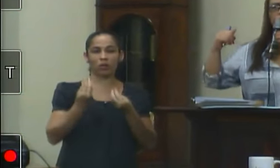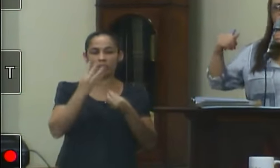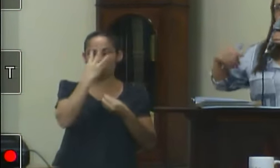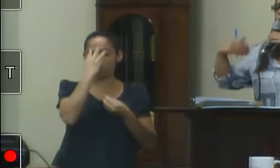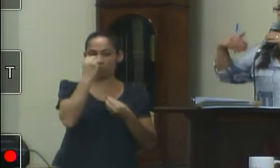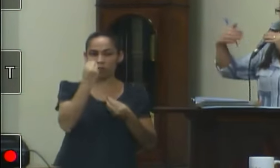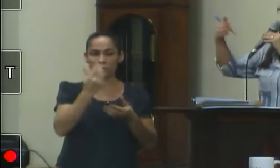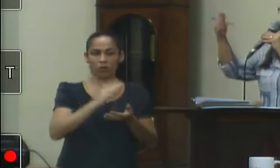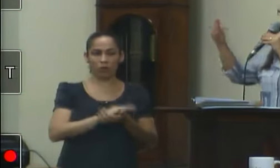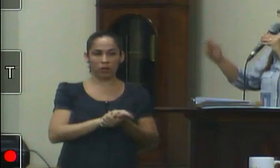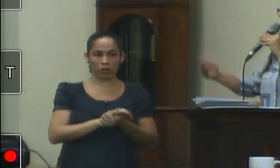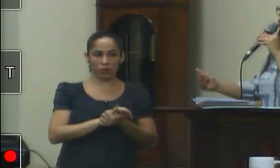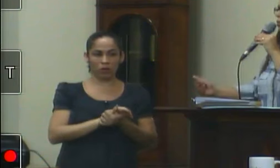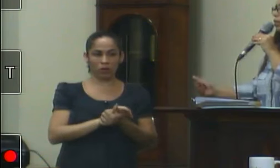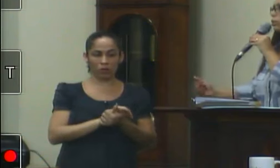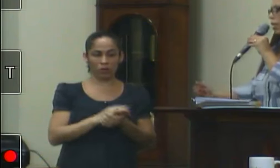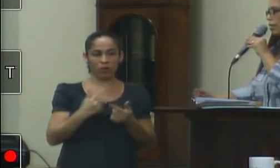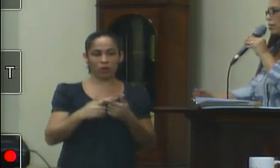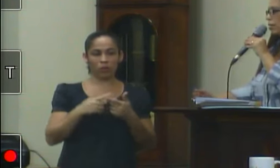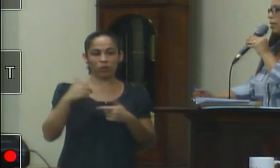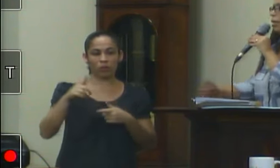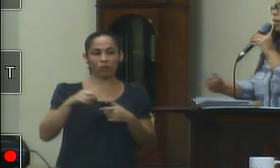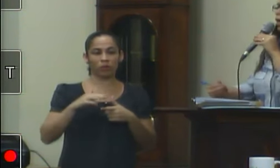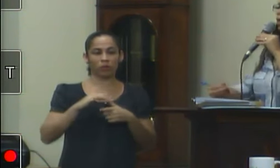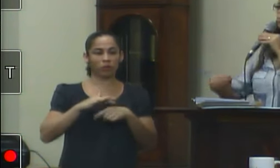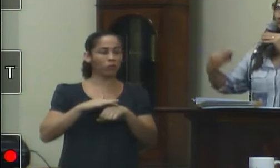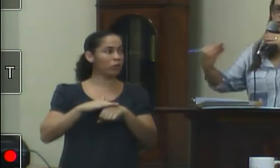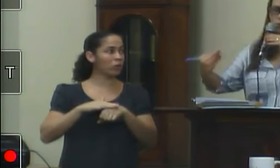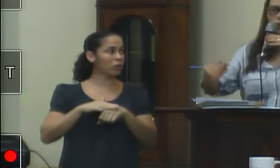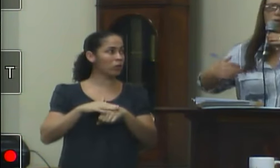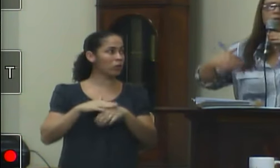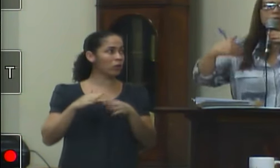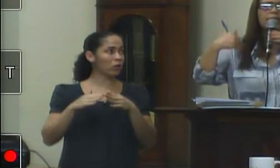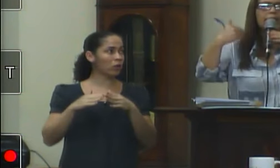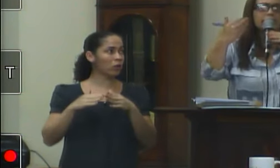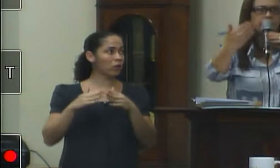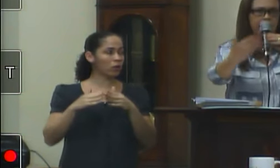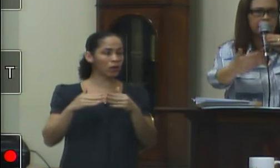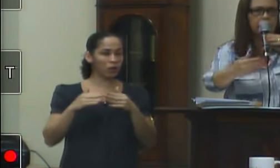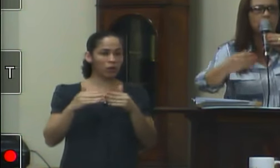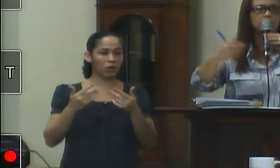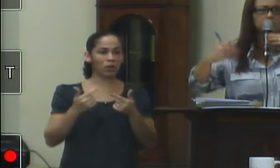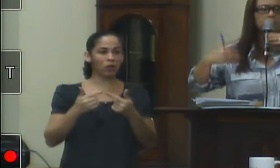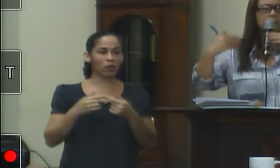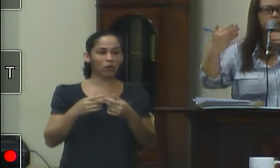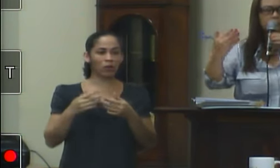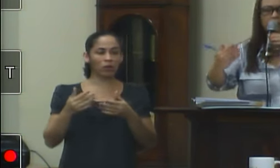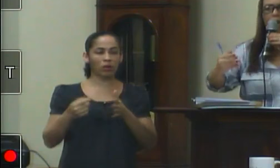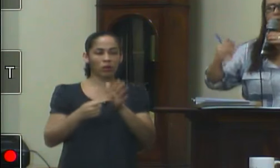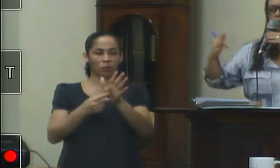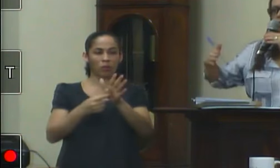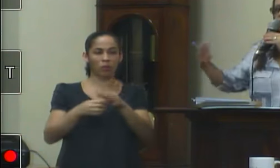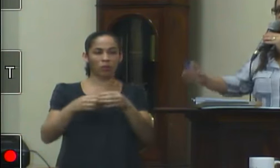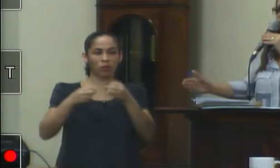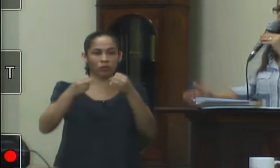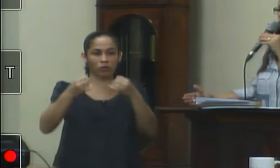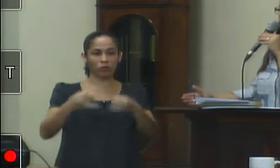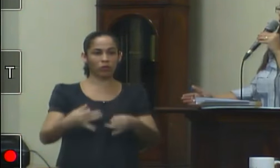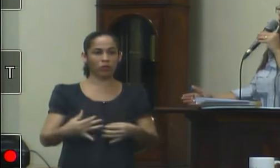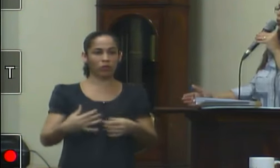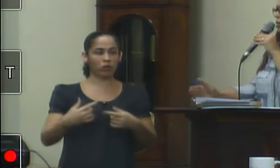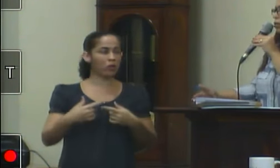tem condições, ou seja, qualquer outra doença, por favor, né, levem para nós conversarmos